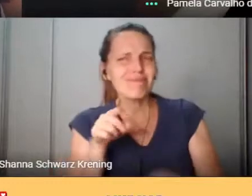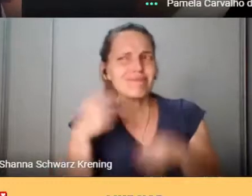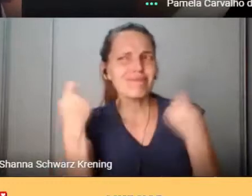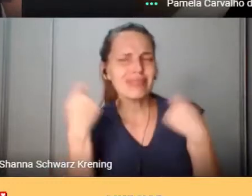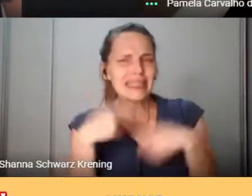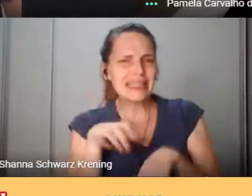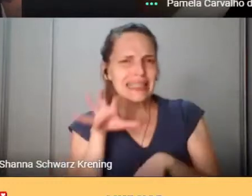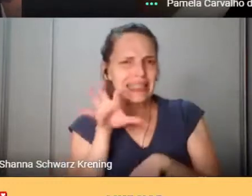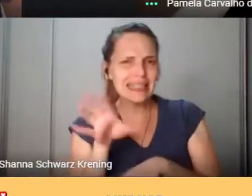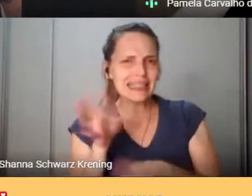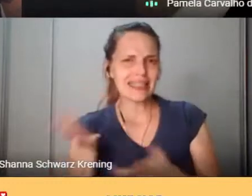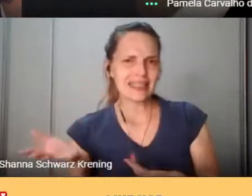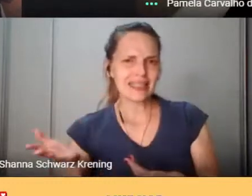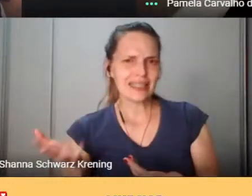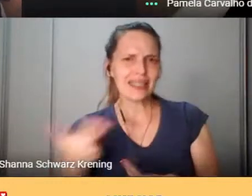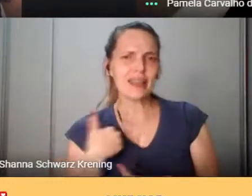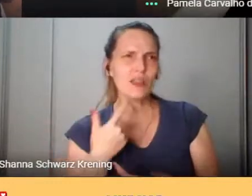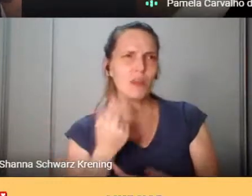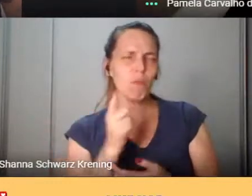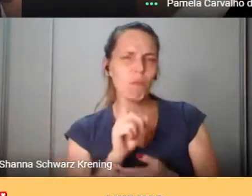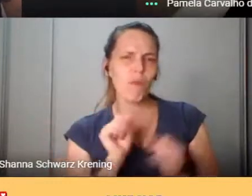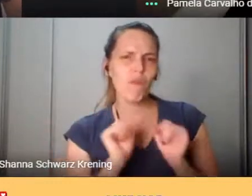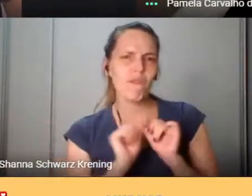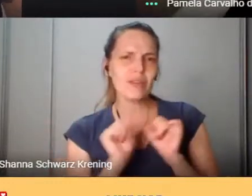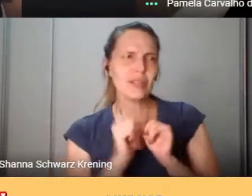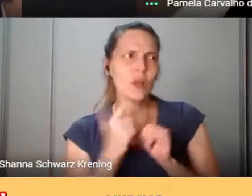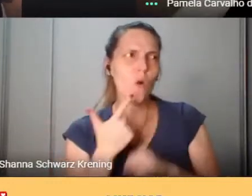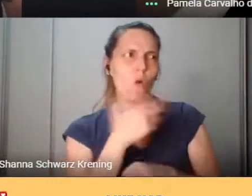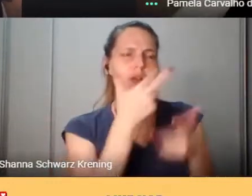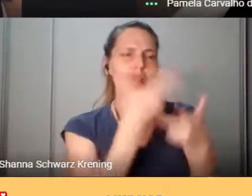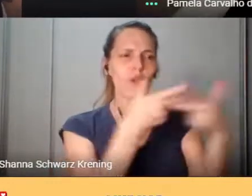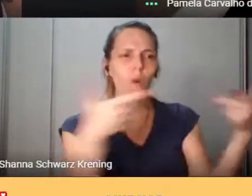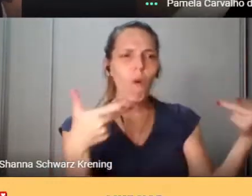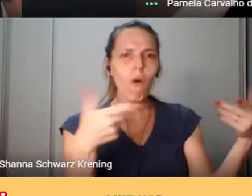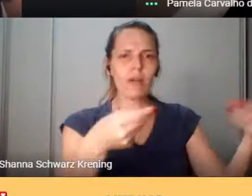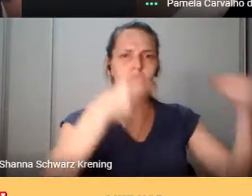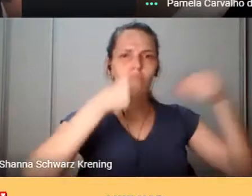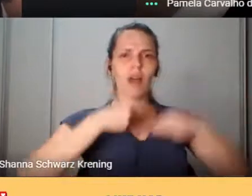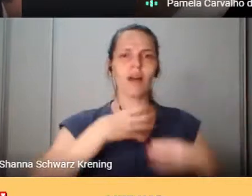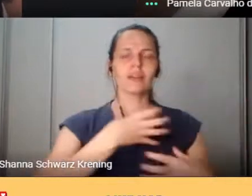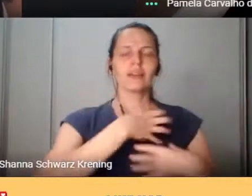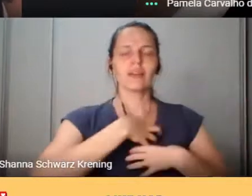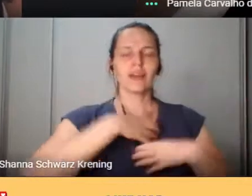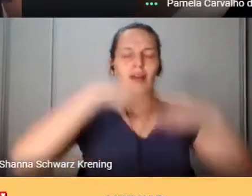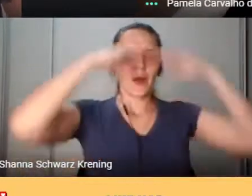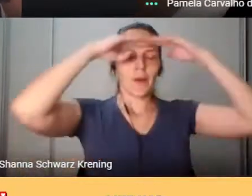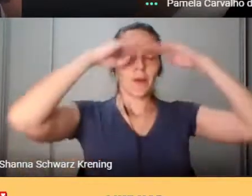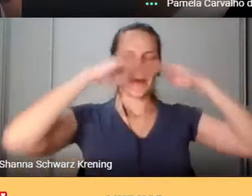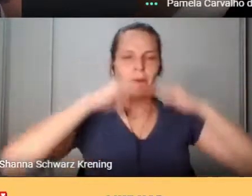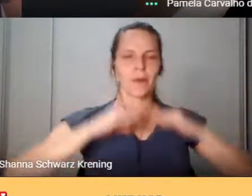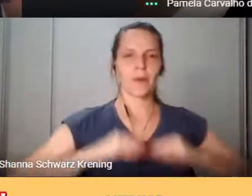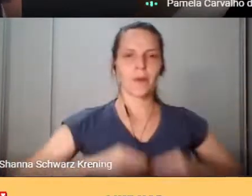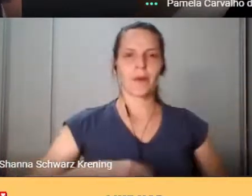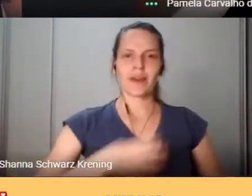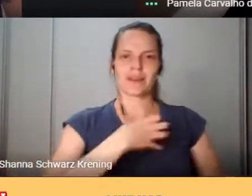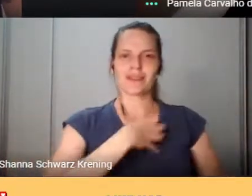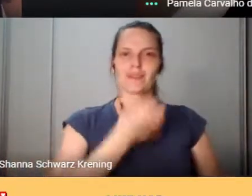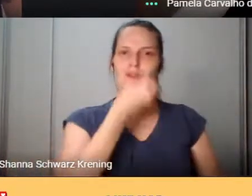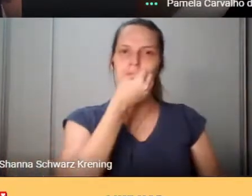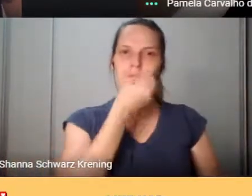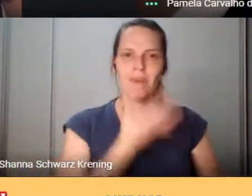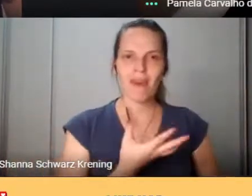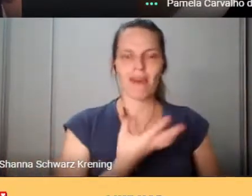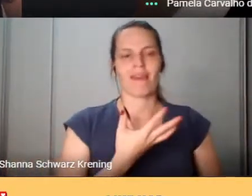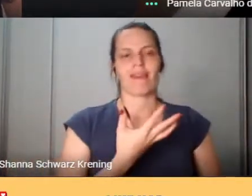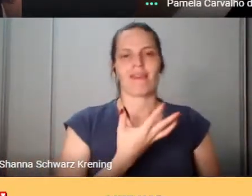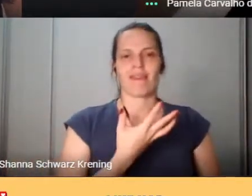pode fazer outras coisas que tragam essa sensação de bem-estar e que possam aliviar? Na nossa conversa, a Pamela